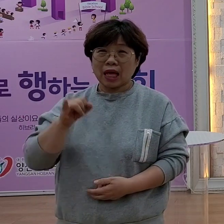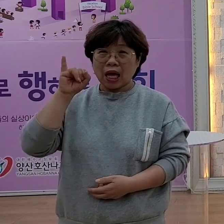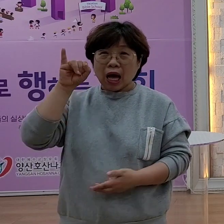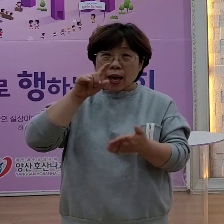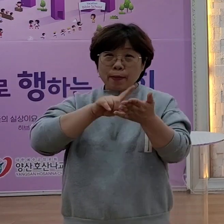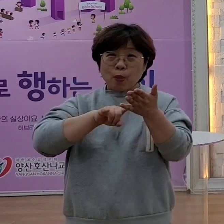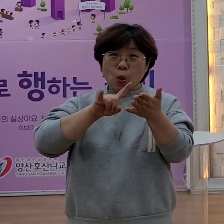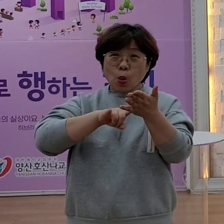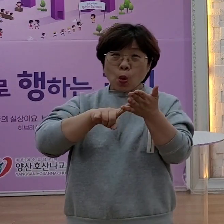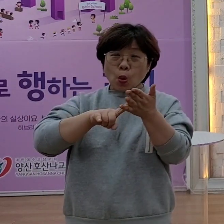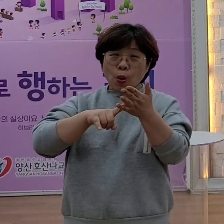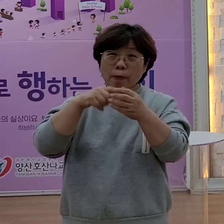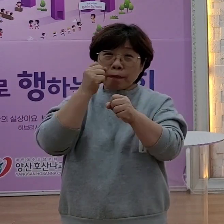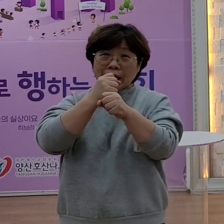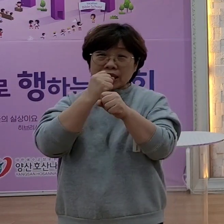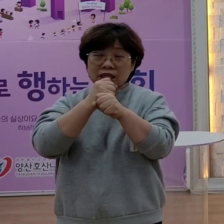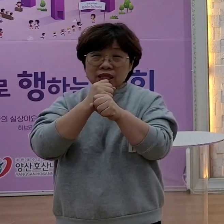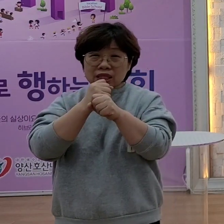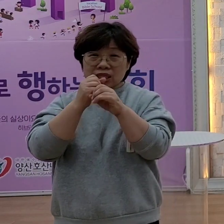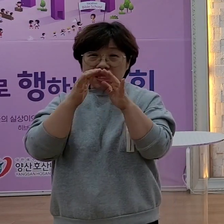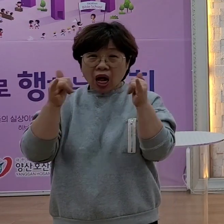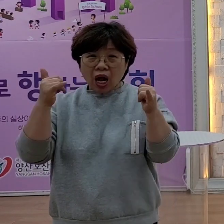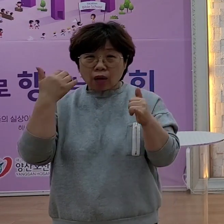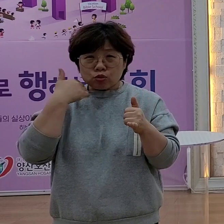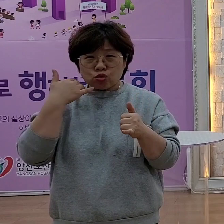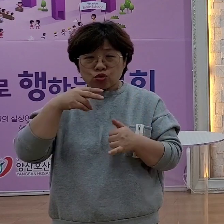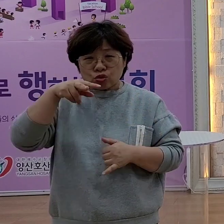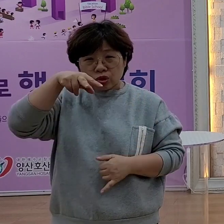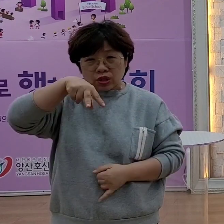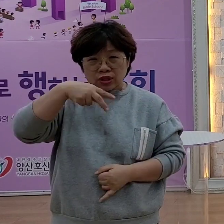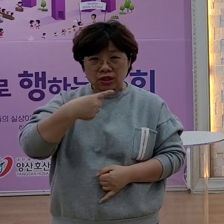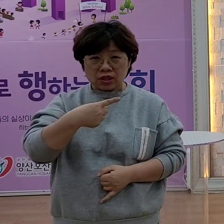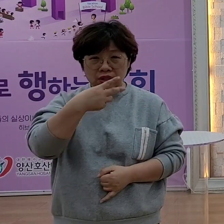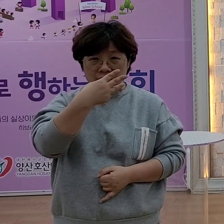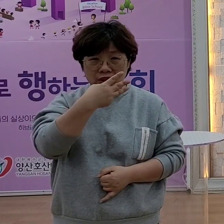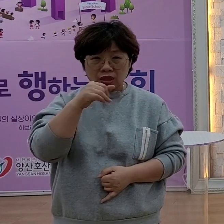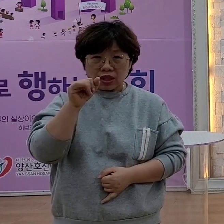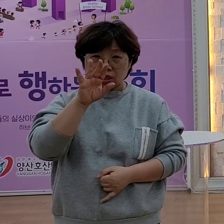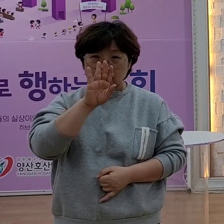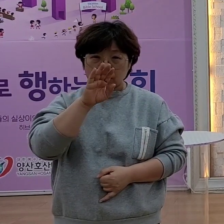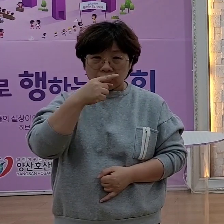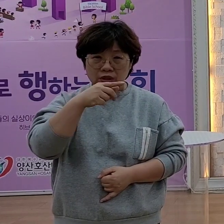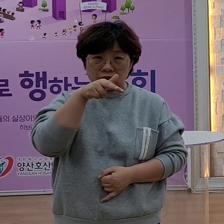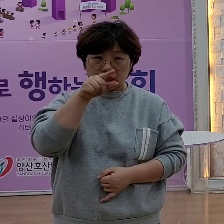그 애플의 창업자가 스티브 잡스입니다. 10년 전에 죽었습니다.